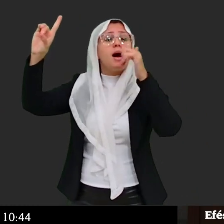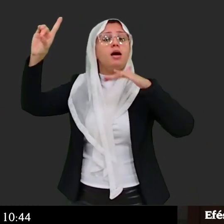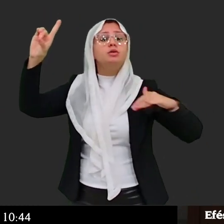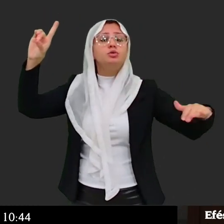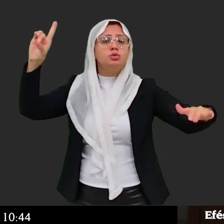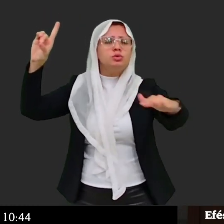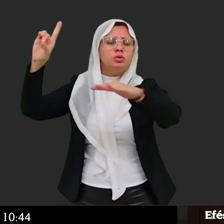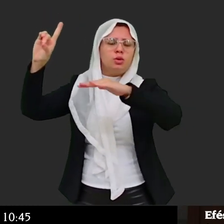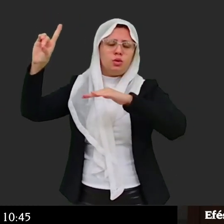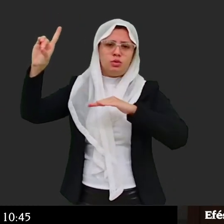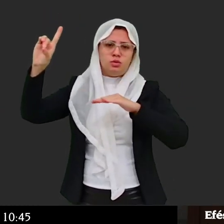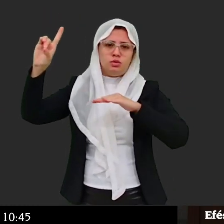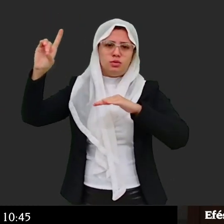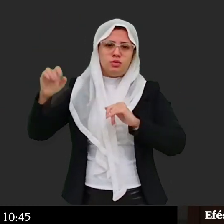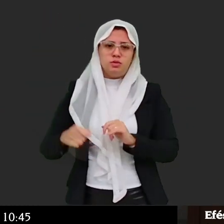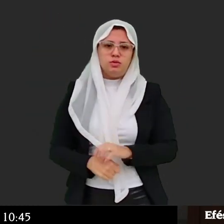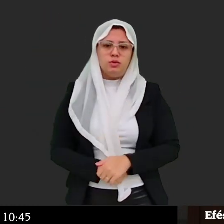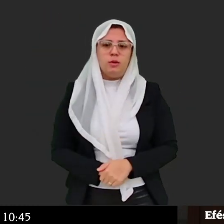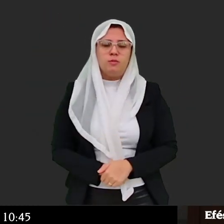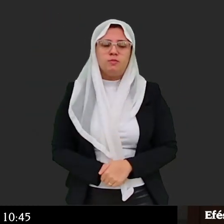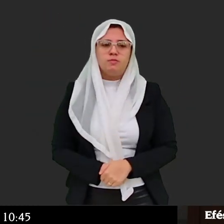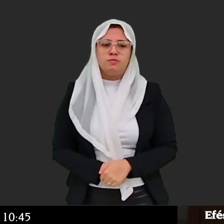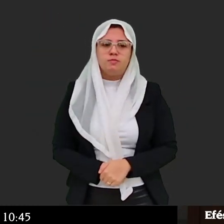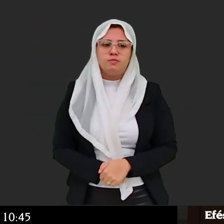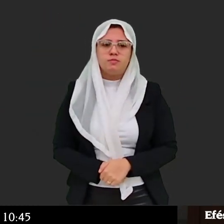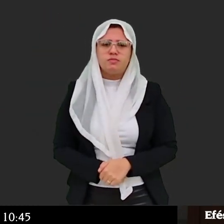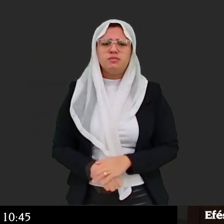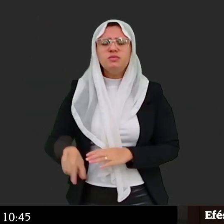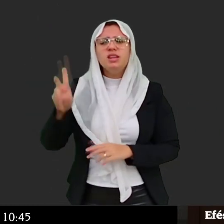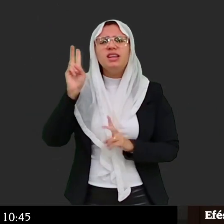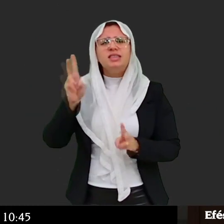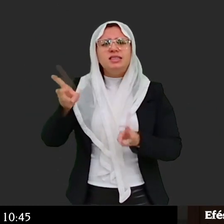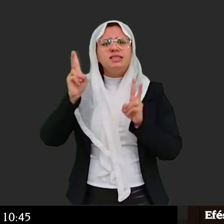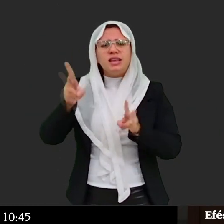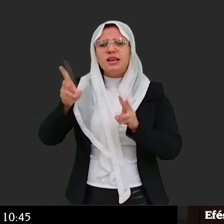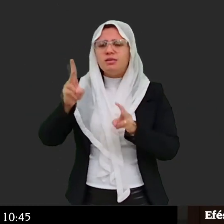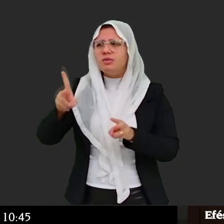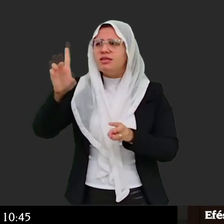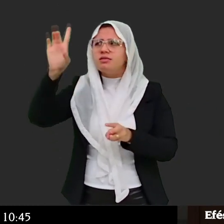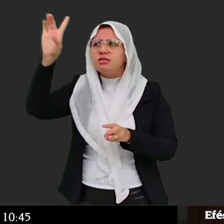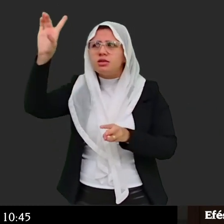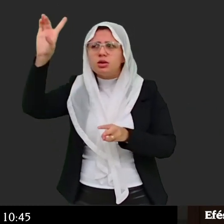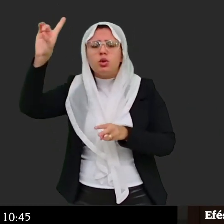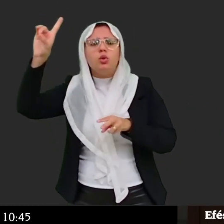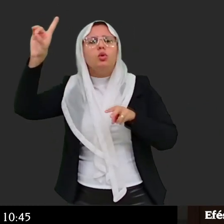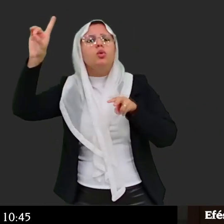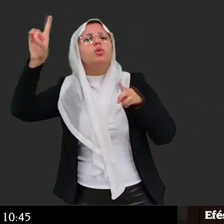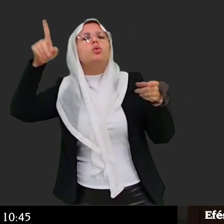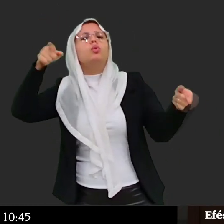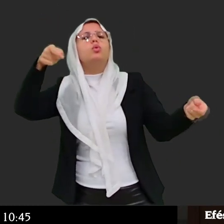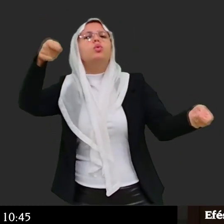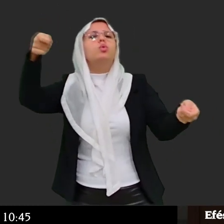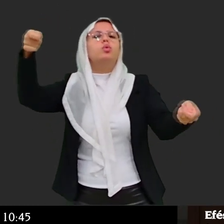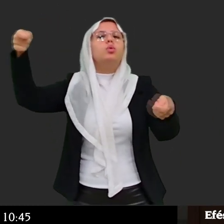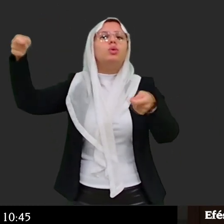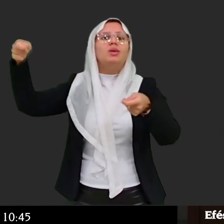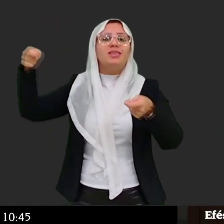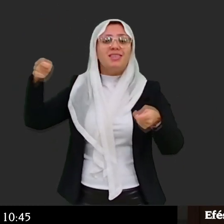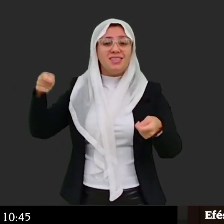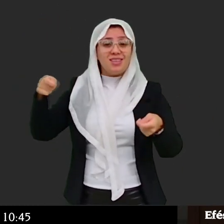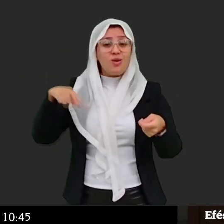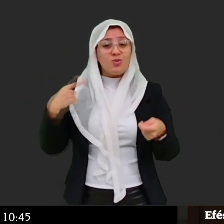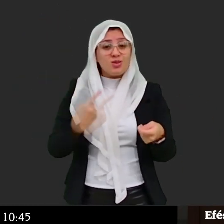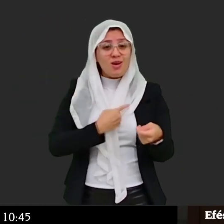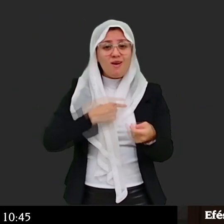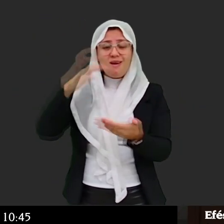o qual é sobre todos e por todos e em todos. Esta é a unidade da nossa